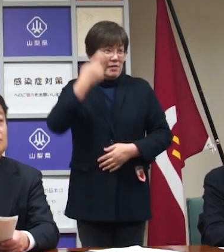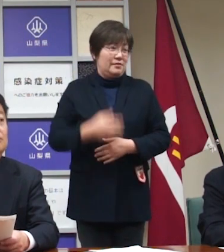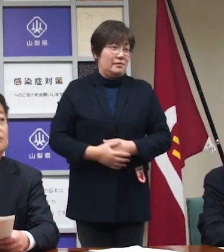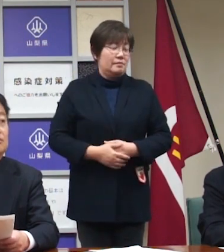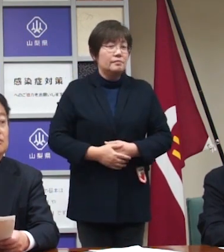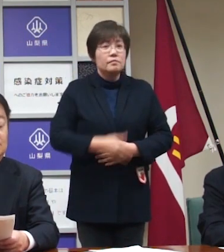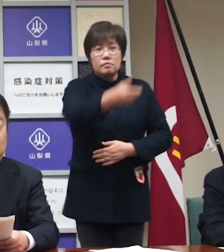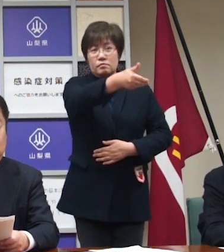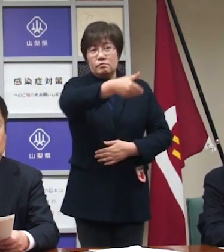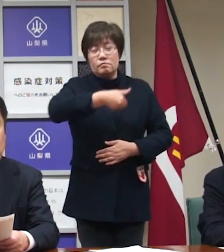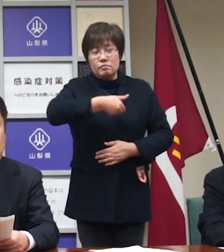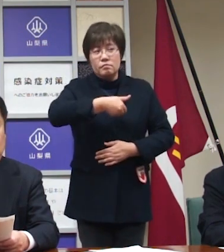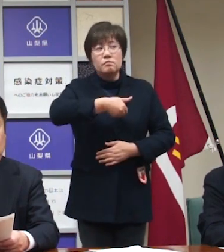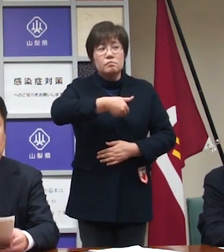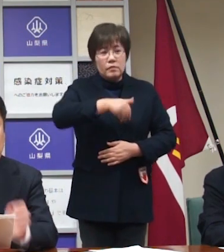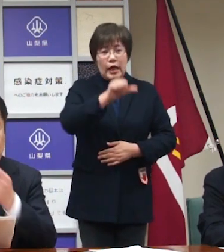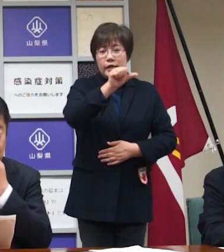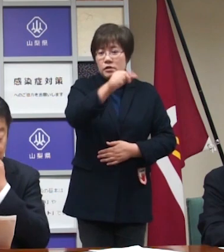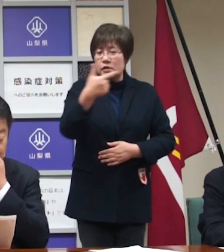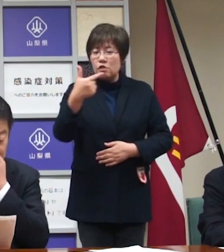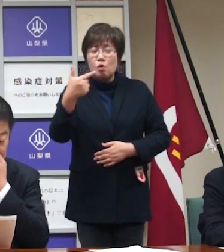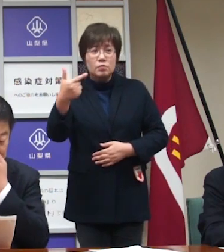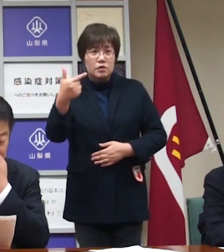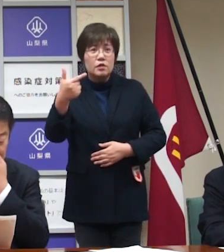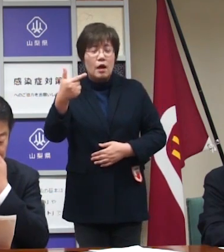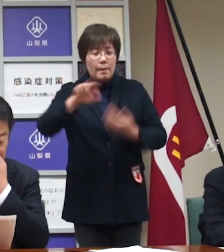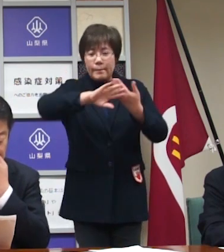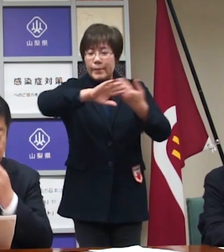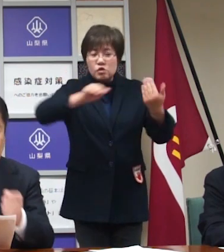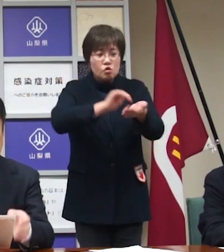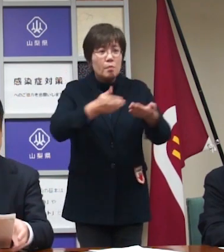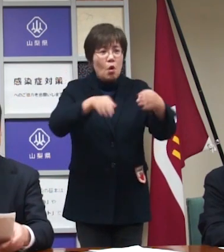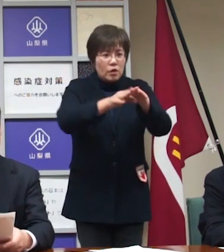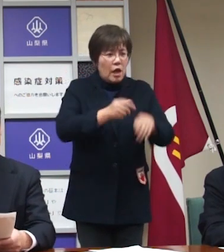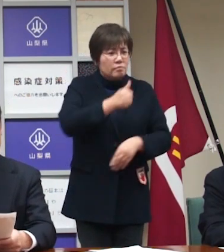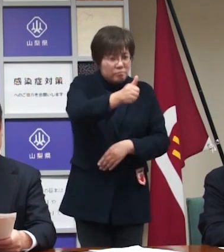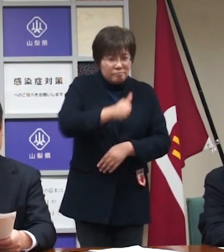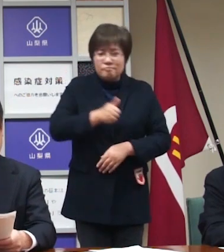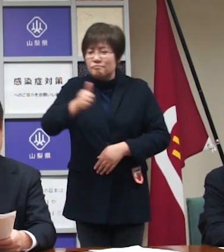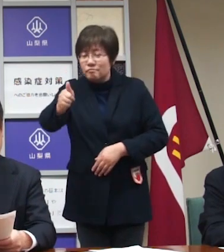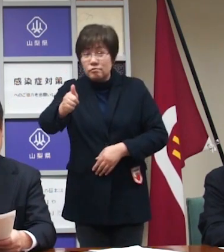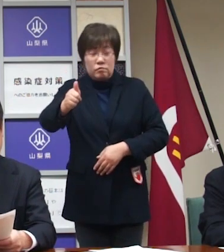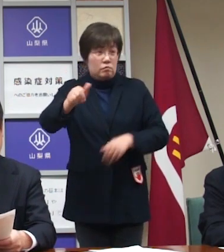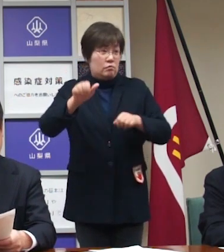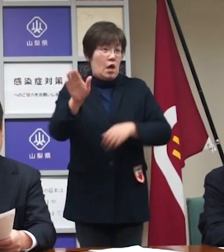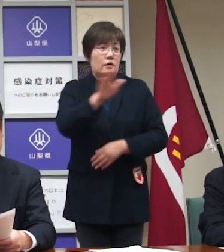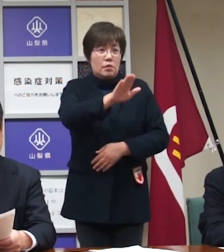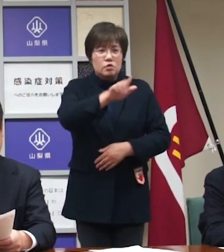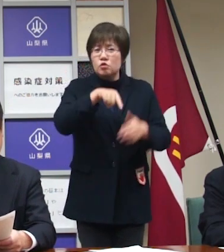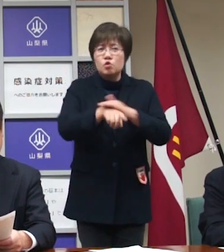あの5日と6日には違う医療機関に行かれていますが、これはどういう理由で。